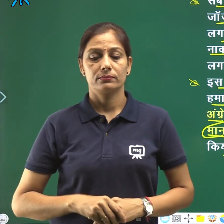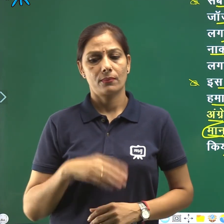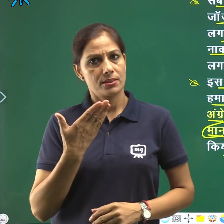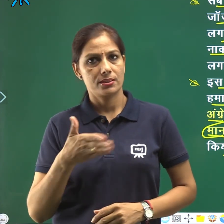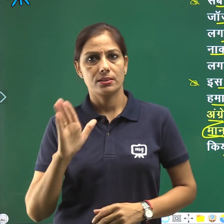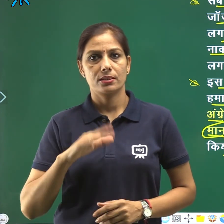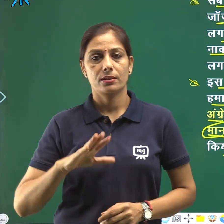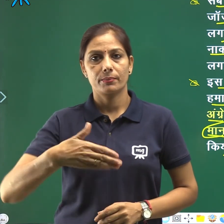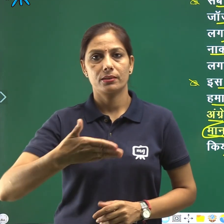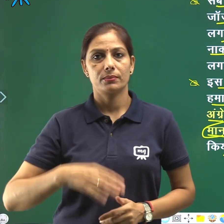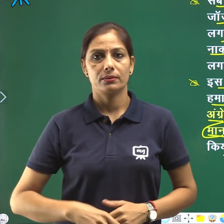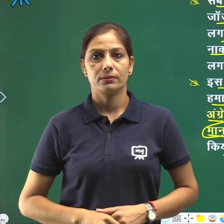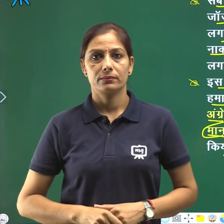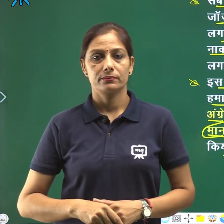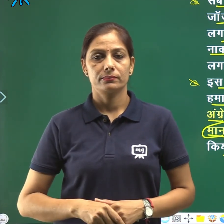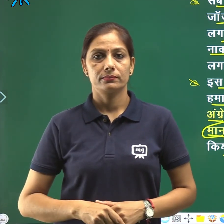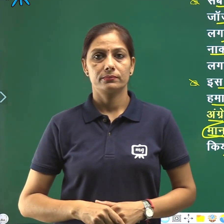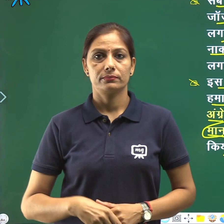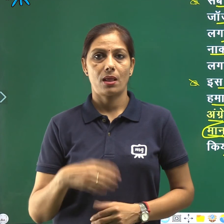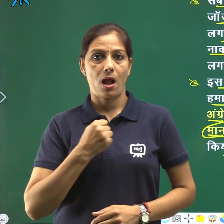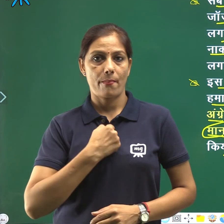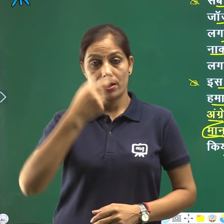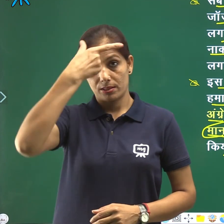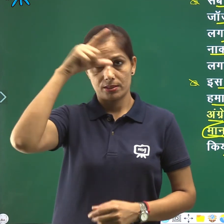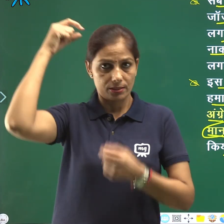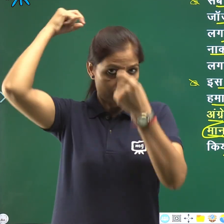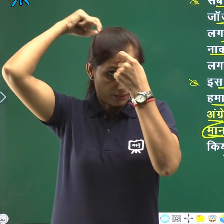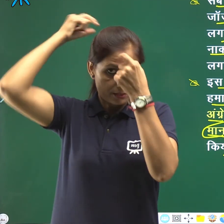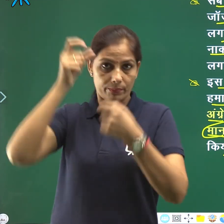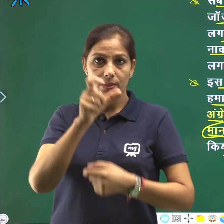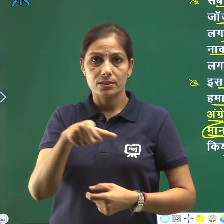चले जाने के बाद भी हमारे देश के नेता